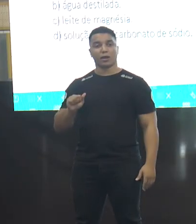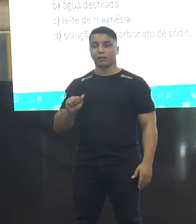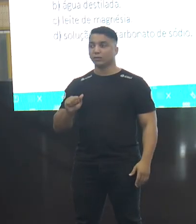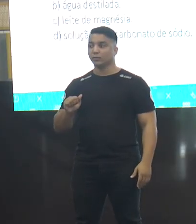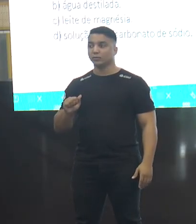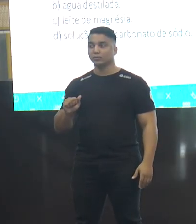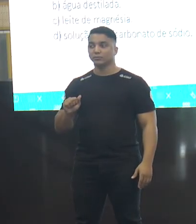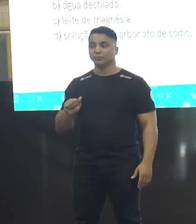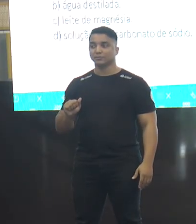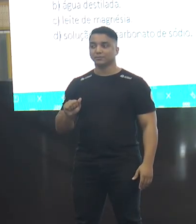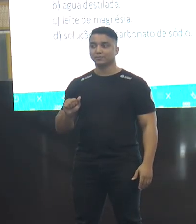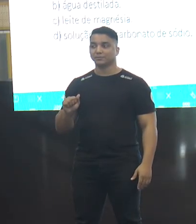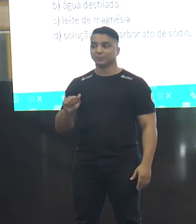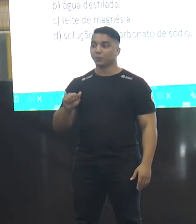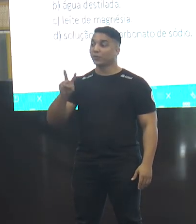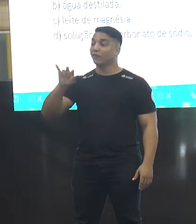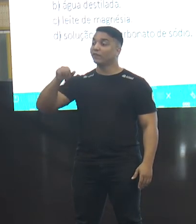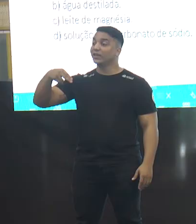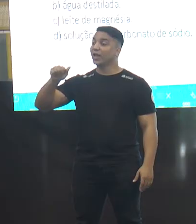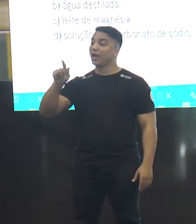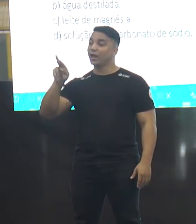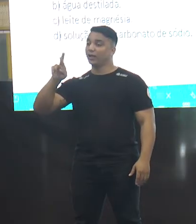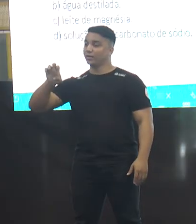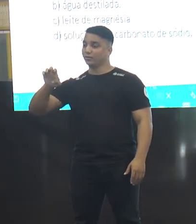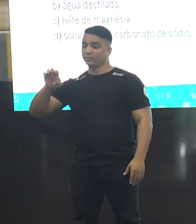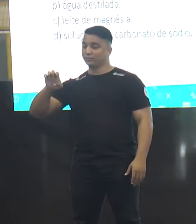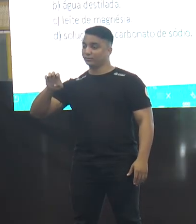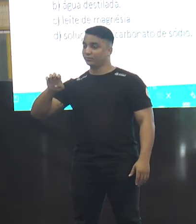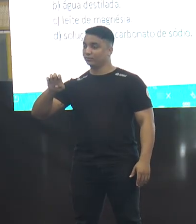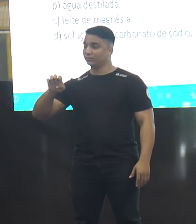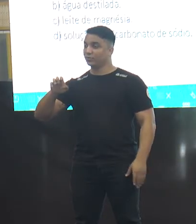Resposta qual é? Que é o quê?